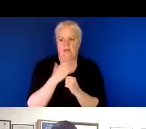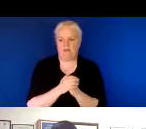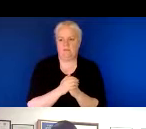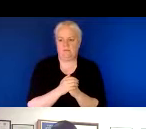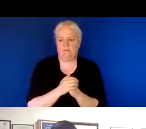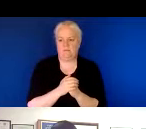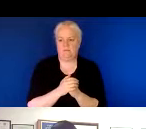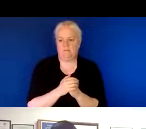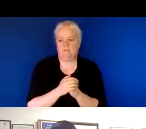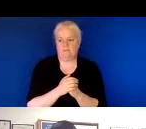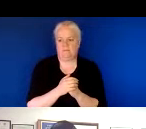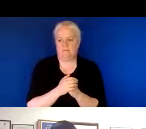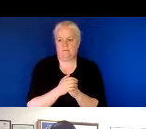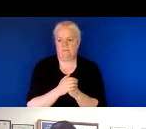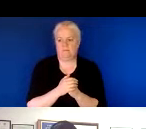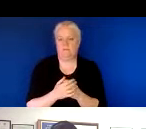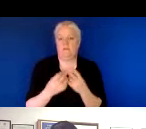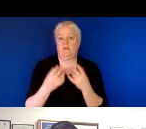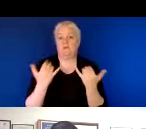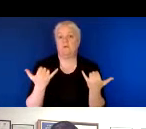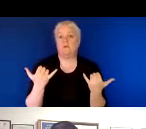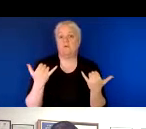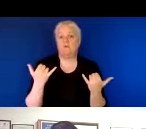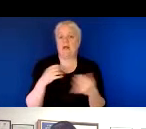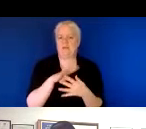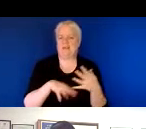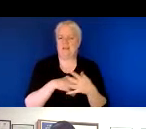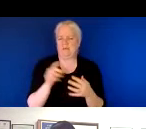感谢乔科森医生的说明。